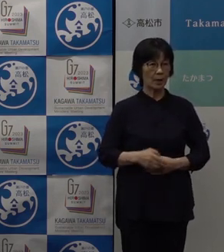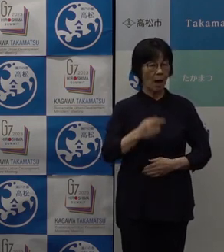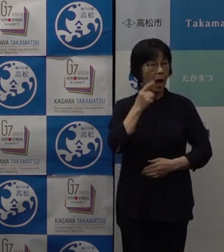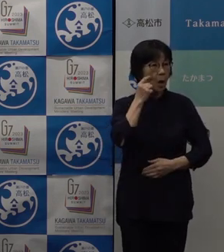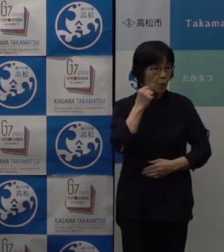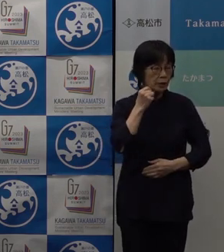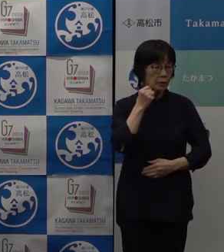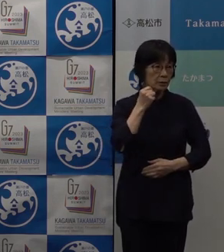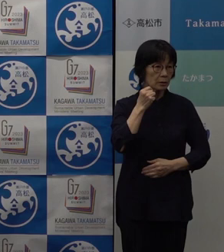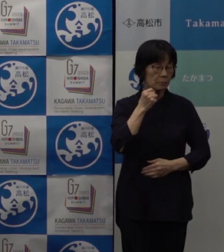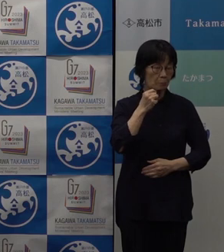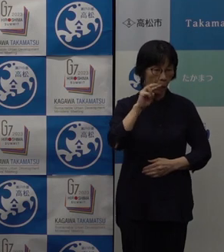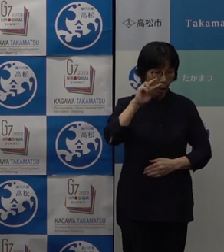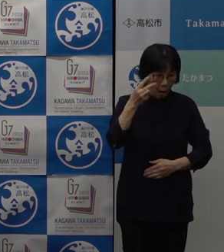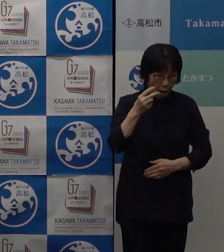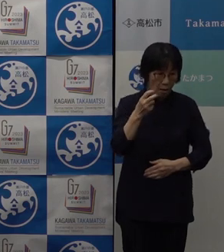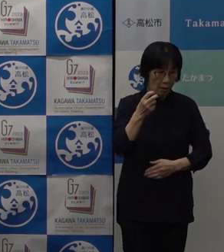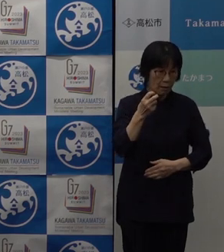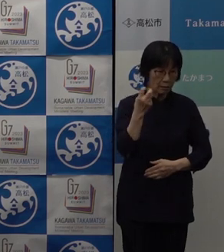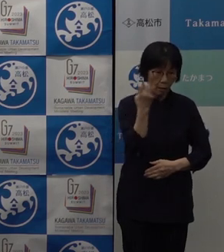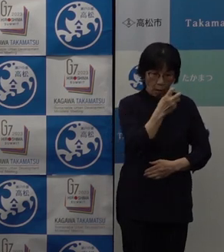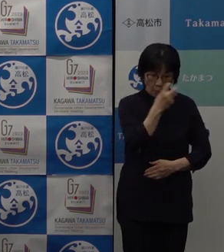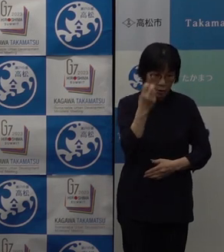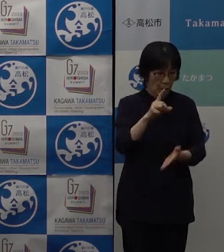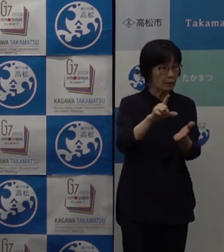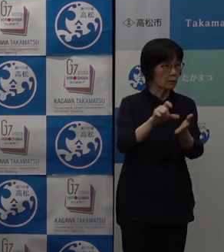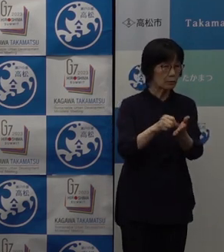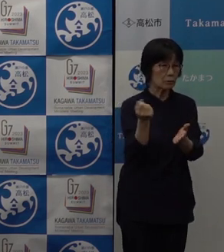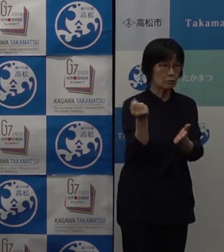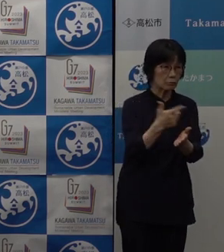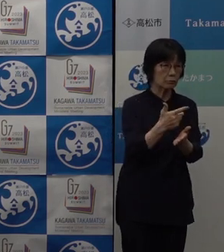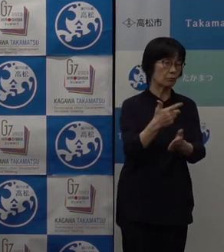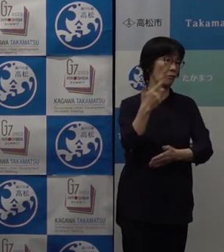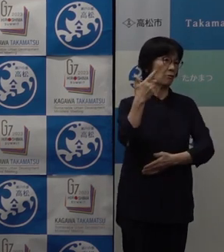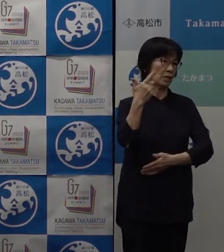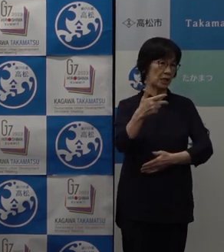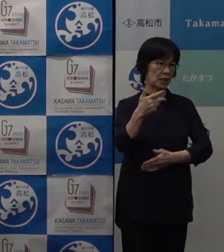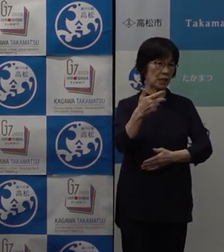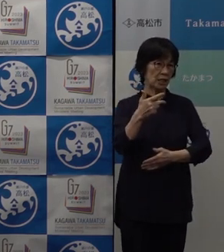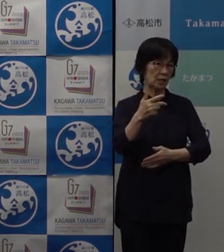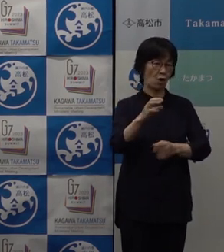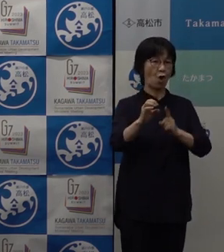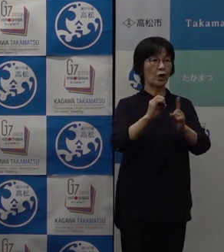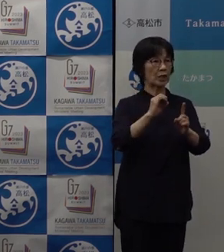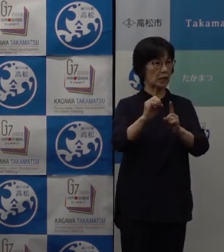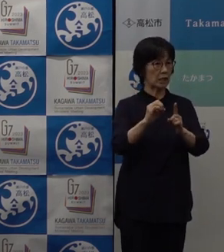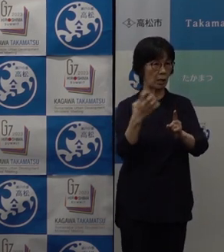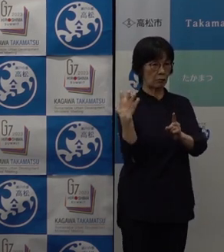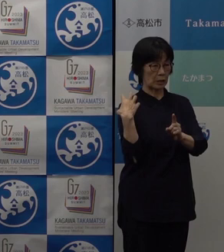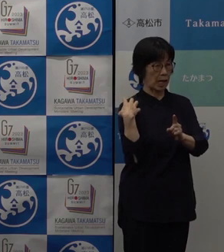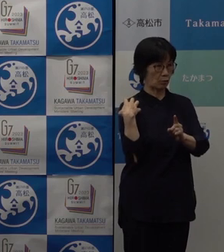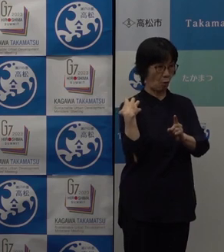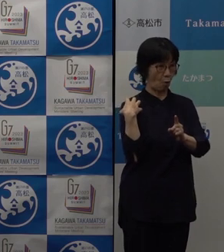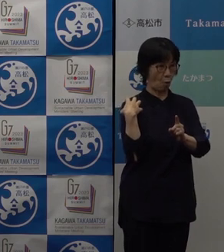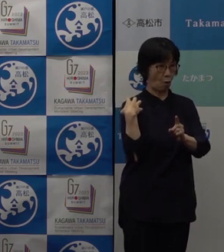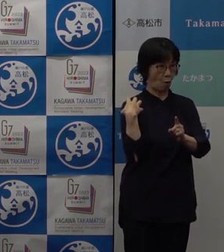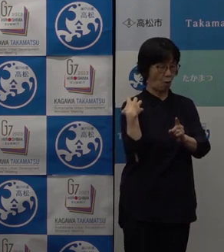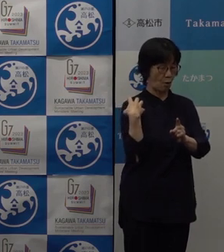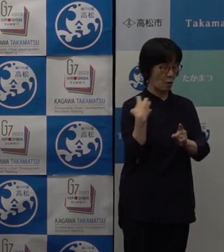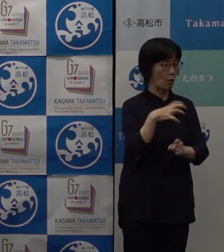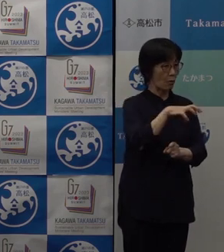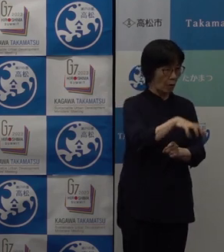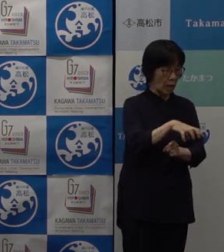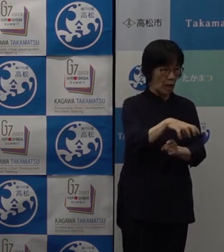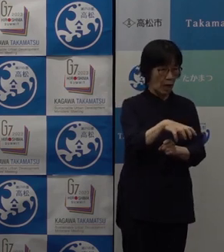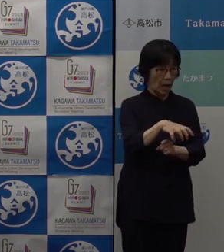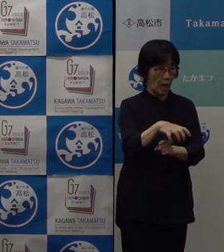一登録状況に誤りが確認された場合には、すぐに本市のデジタル戦略課や、あるいはマイナンバー